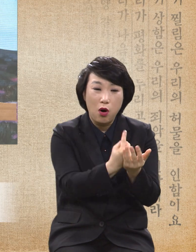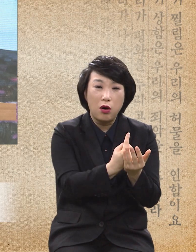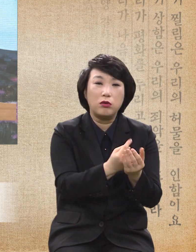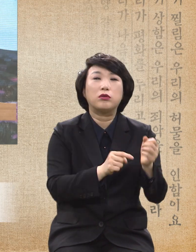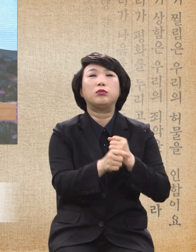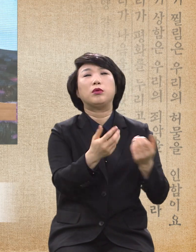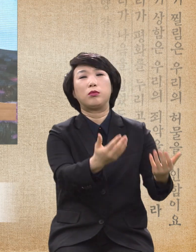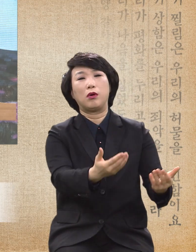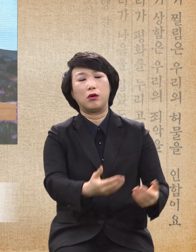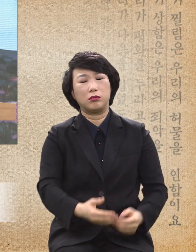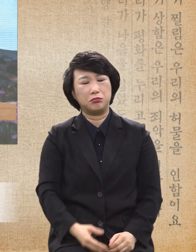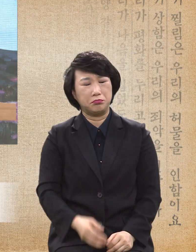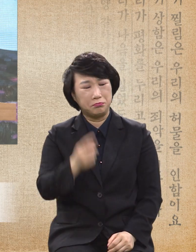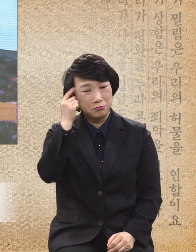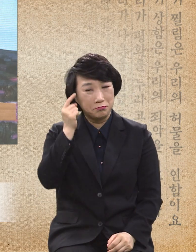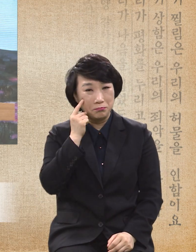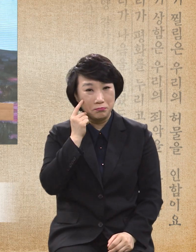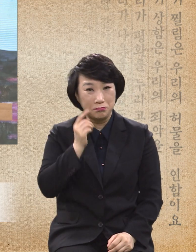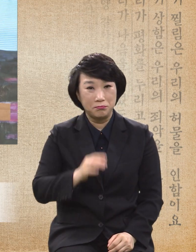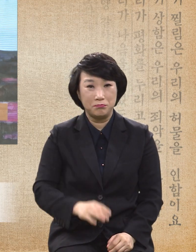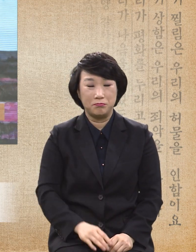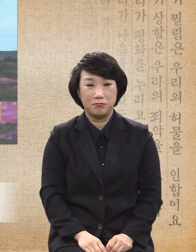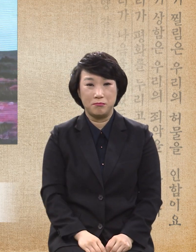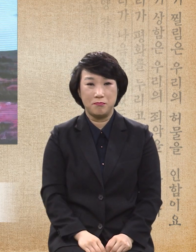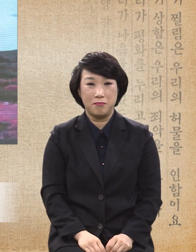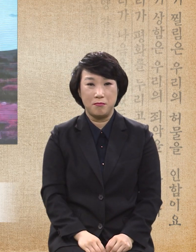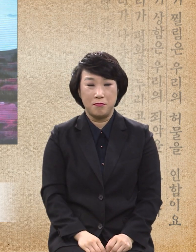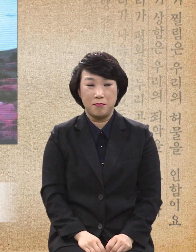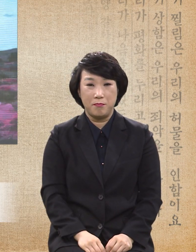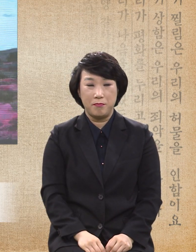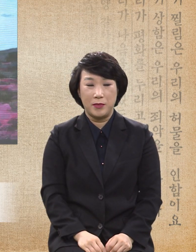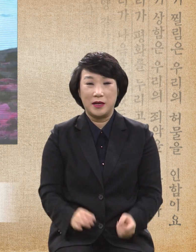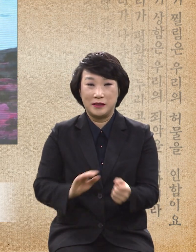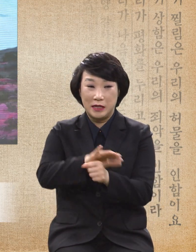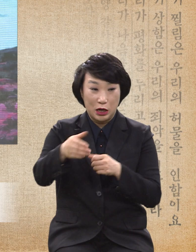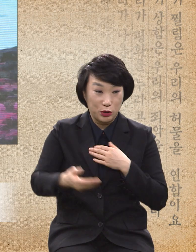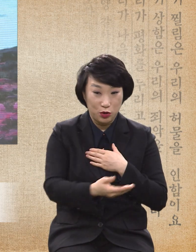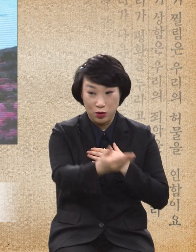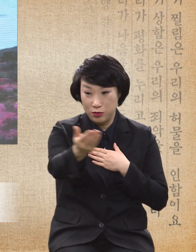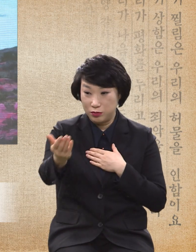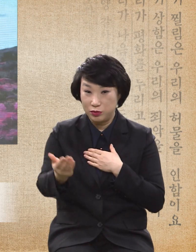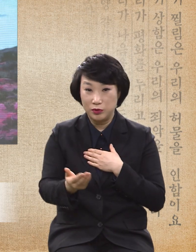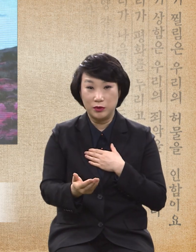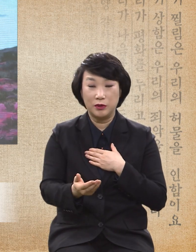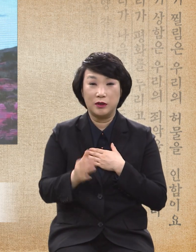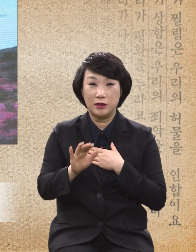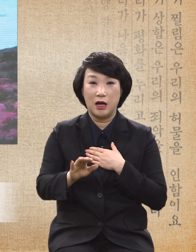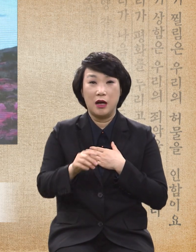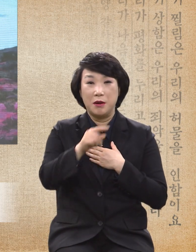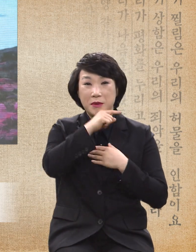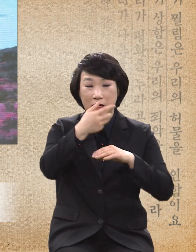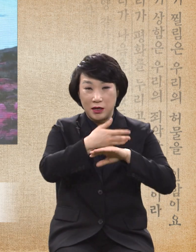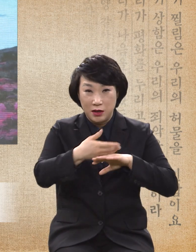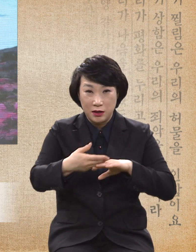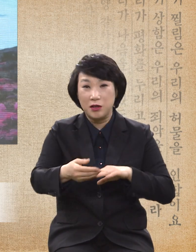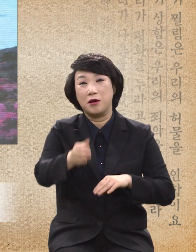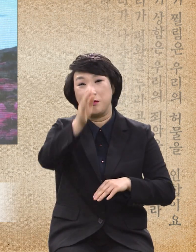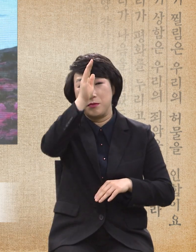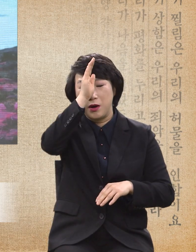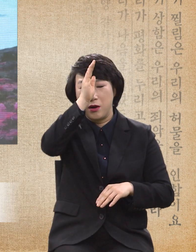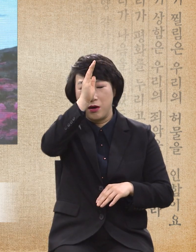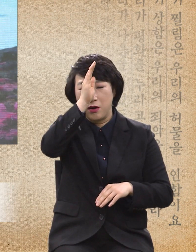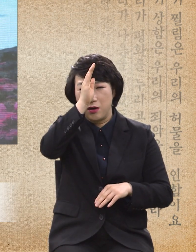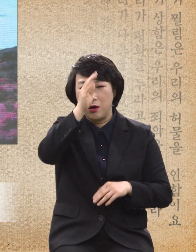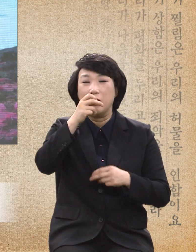말입니다. 잘 들으라 그 말입니다. 사랑하는 여러분, 혈루증으로 12회를